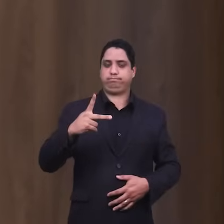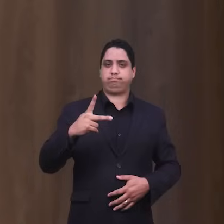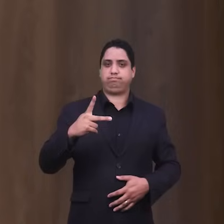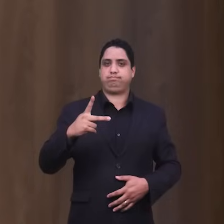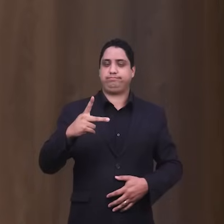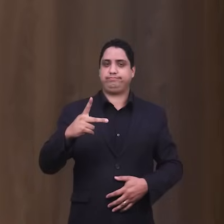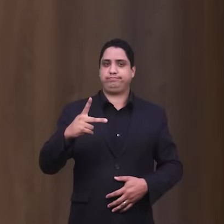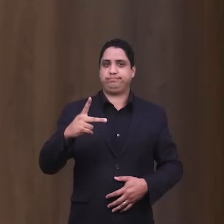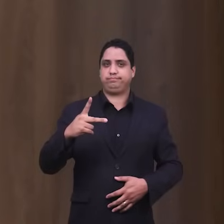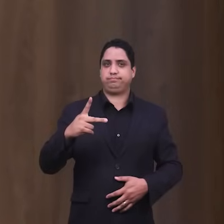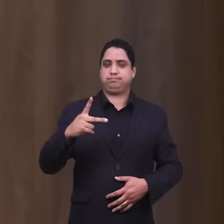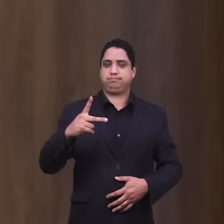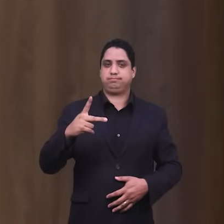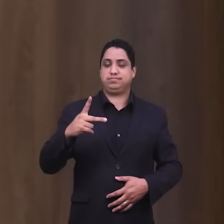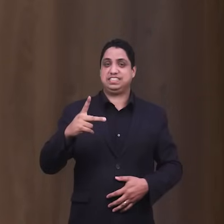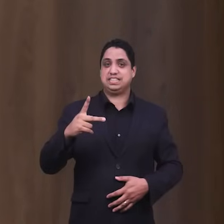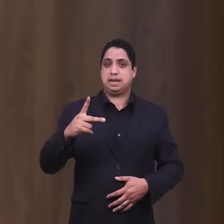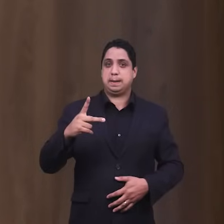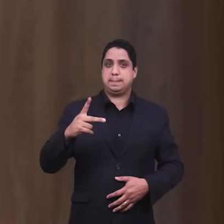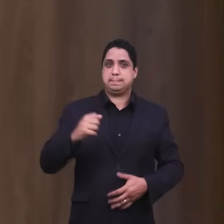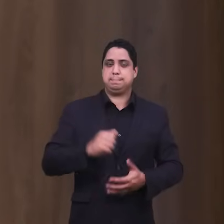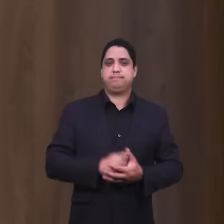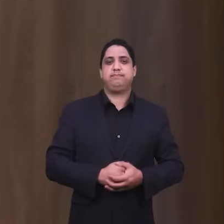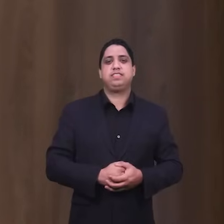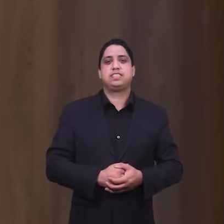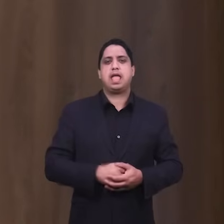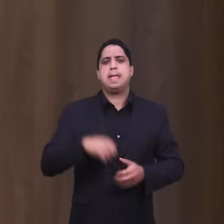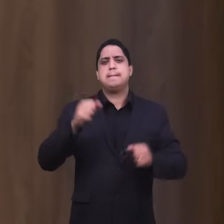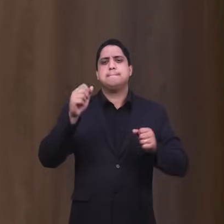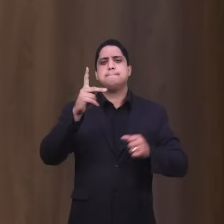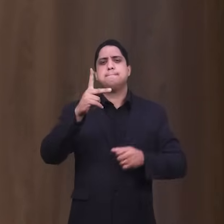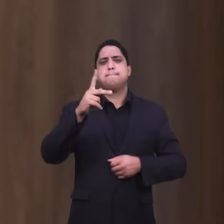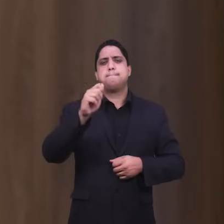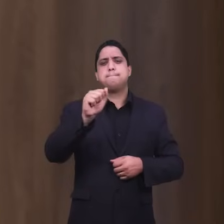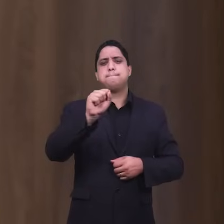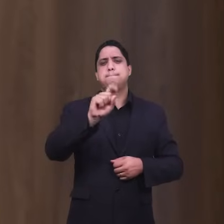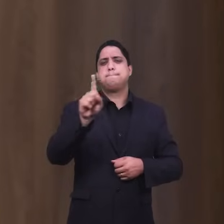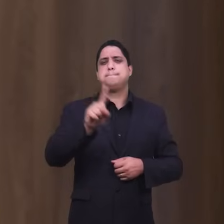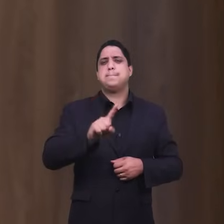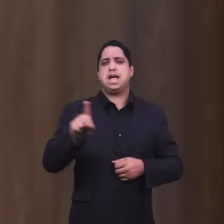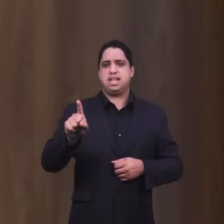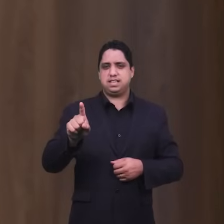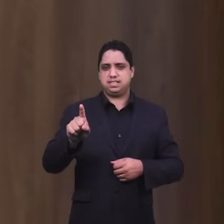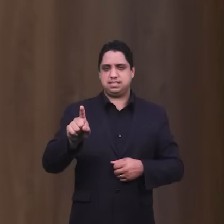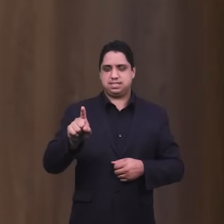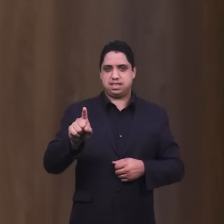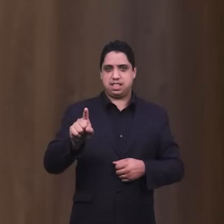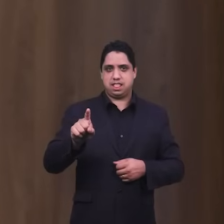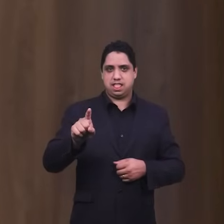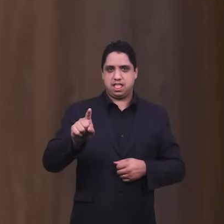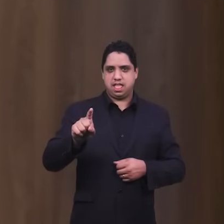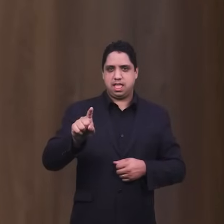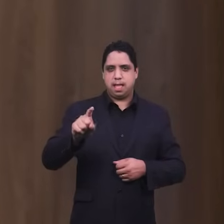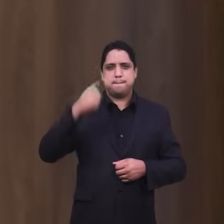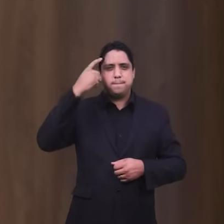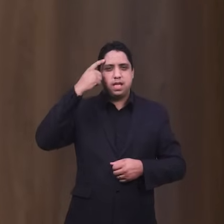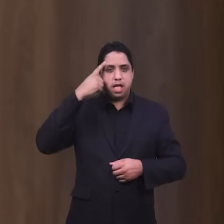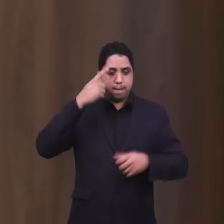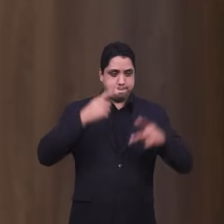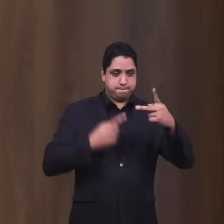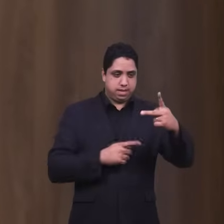de parado. Mas para a gente falar paz, nós vamos desenhar. Vamos fazer com o dedo indicador a letra Z,